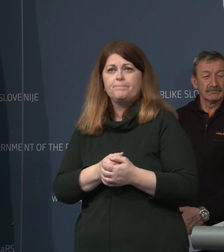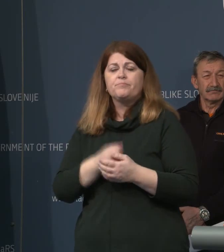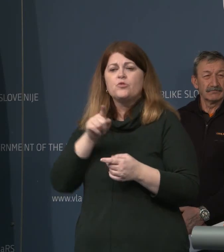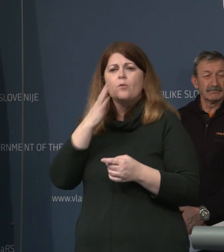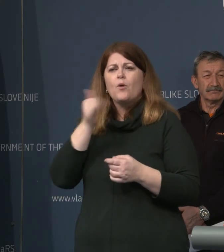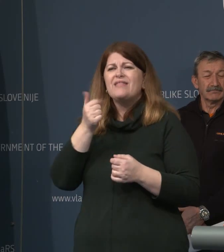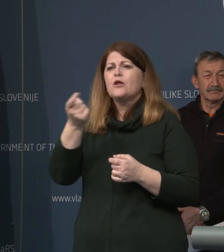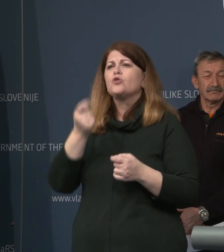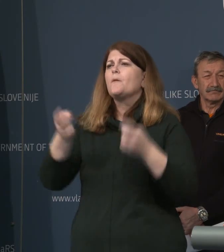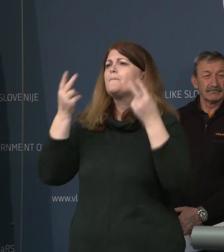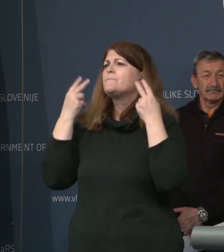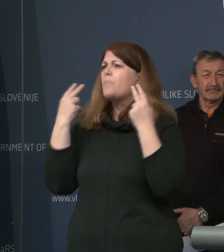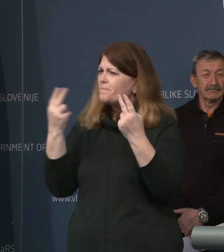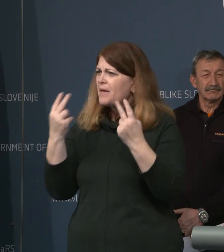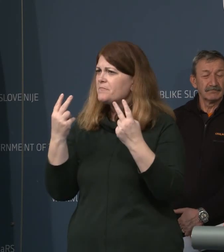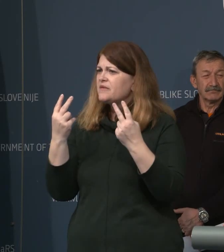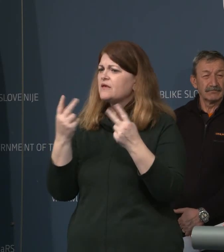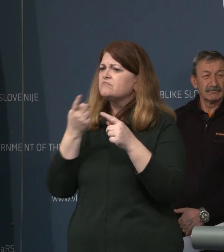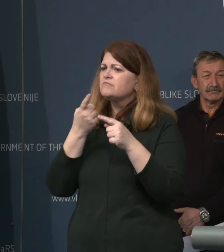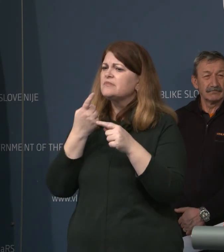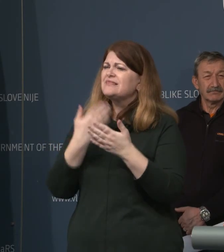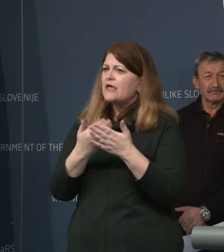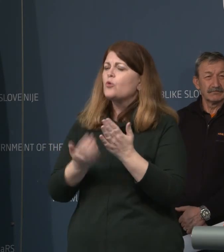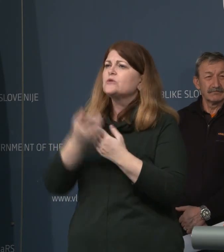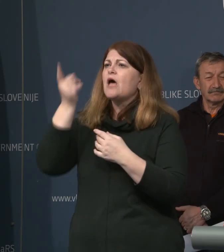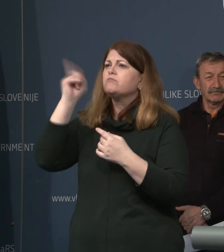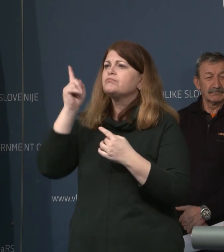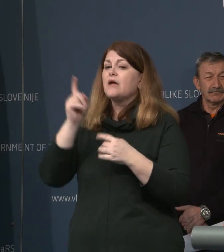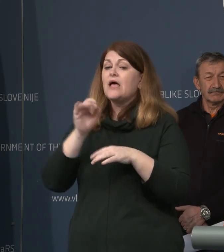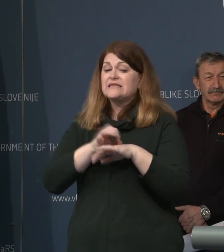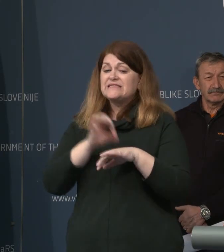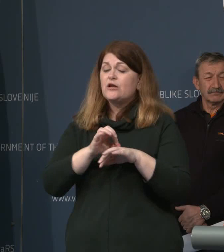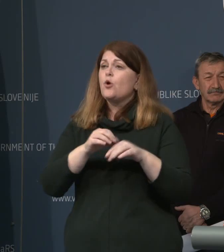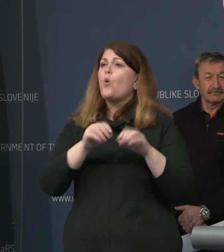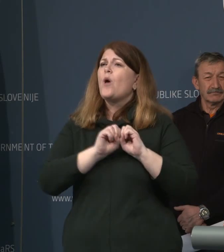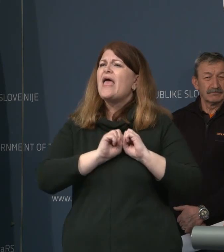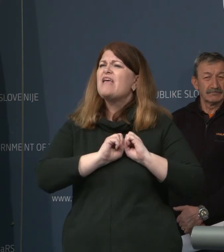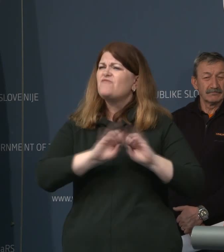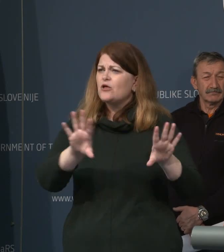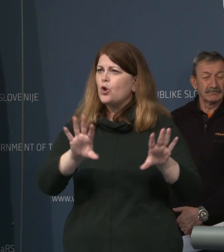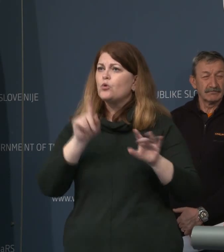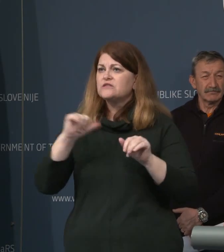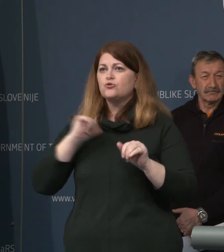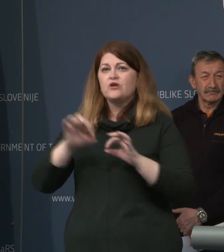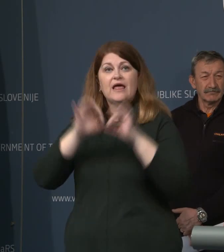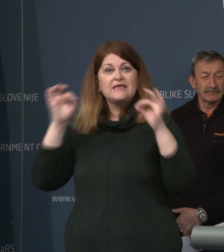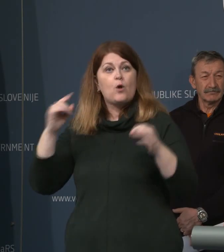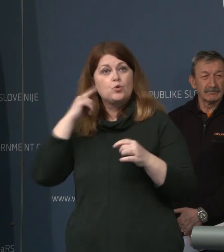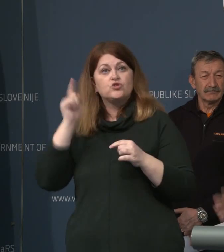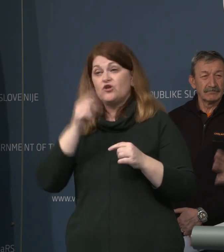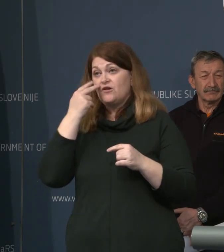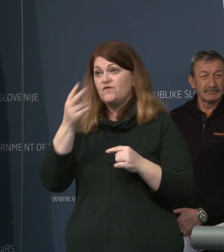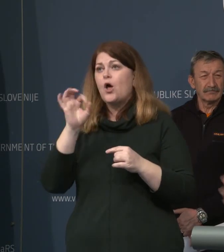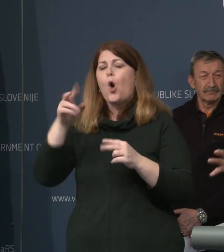je bil eden od pomembnih dejavnikov za apel infektologov, ki ste ga včeraj slišali javno in ste ga tudi videli,